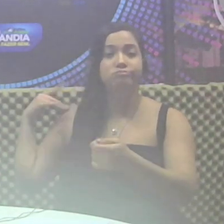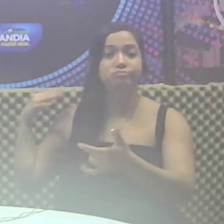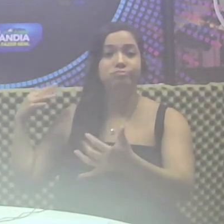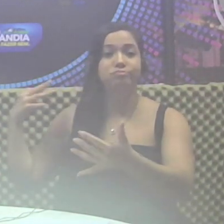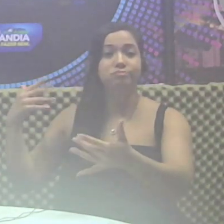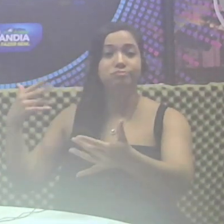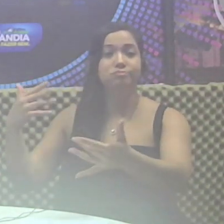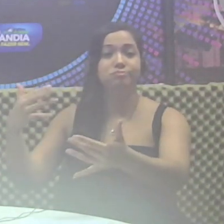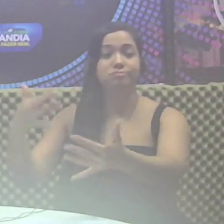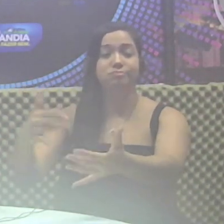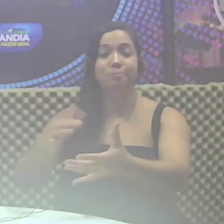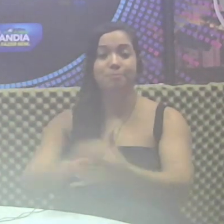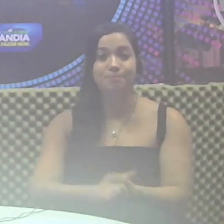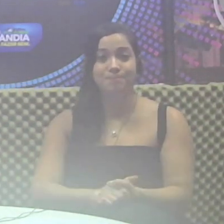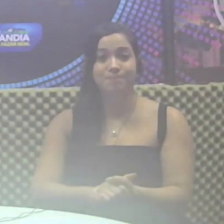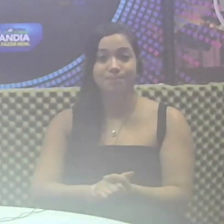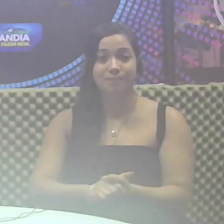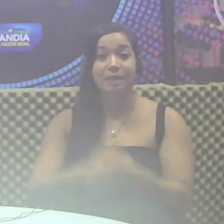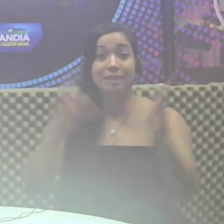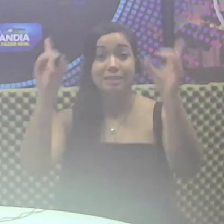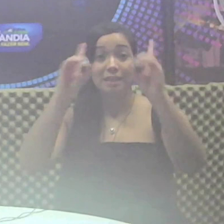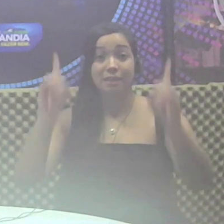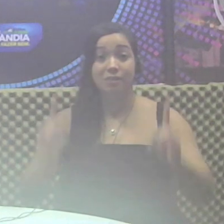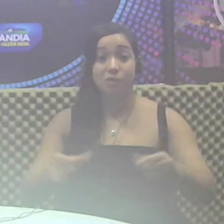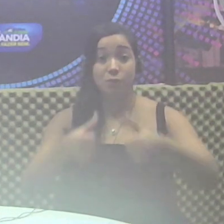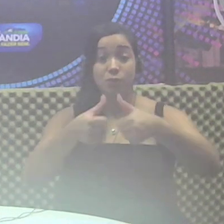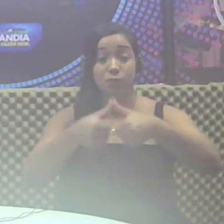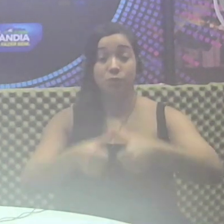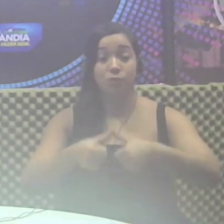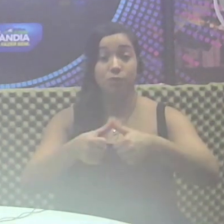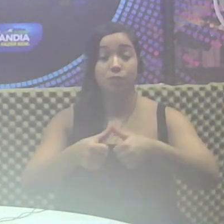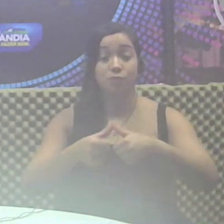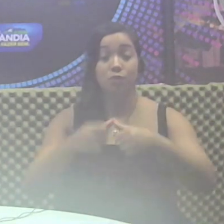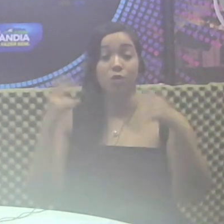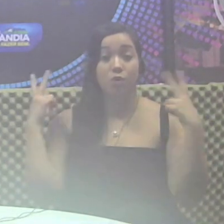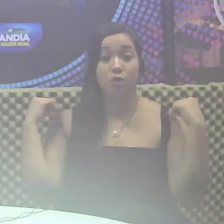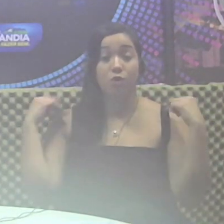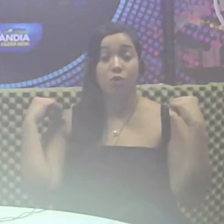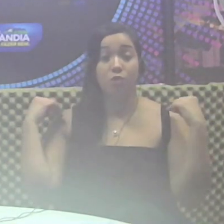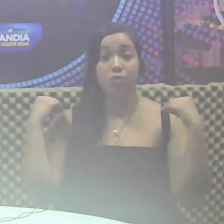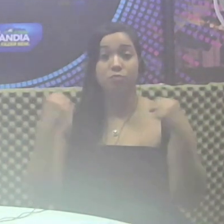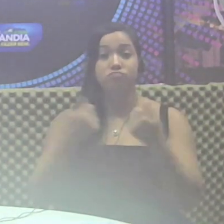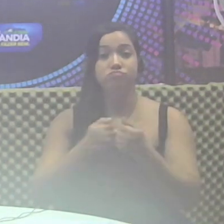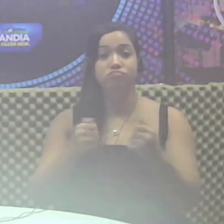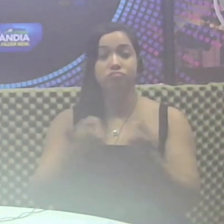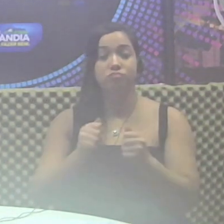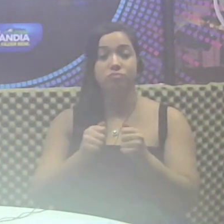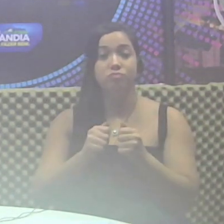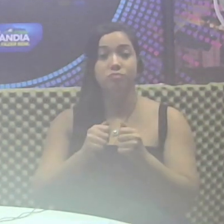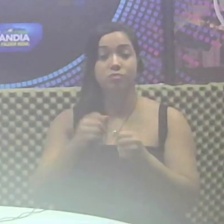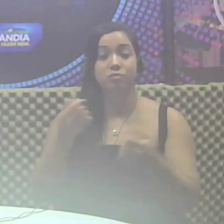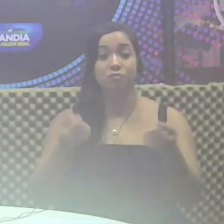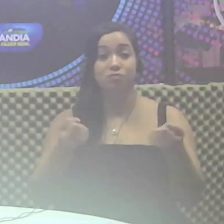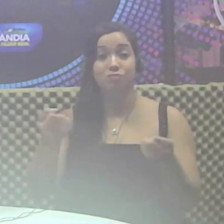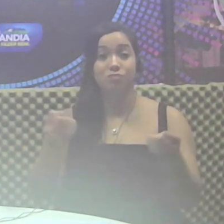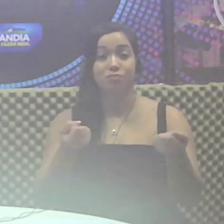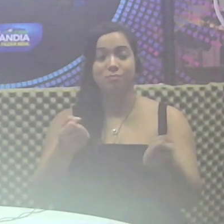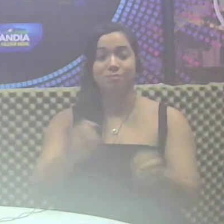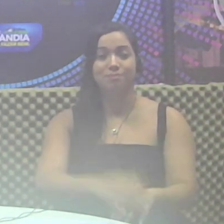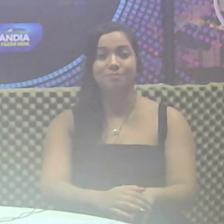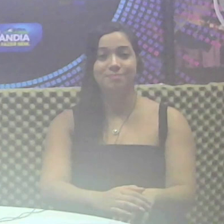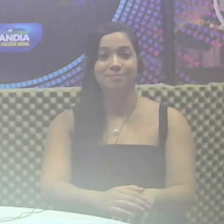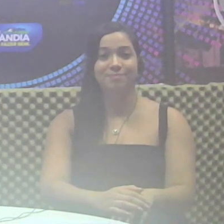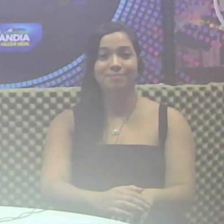outras comorbidades, com deficiência permanente, caminhoneiros e trabalhadores do transporte coletivo urbano e rodoviário